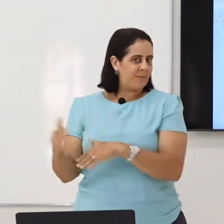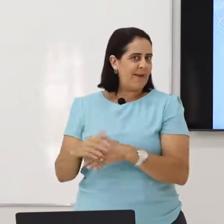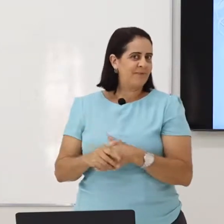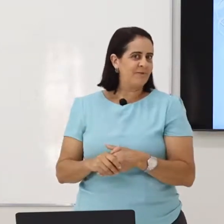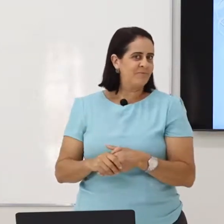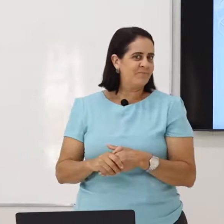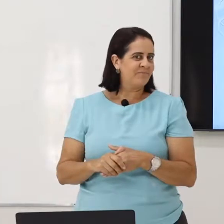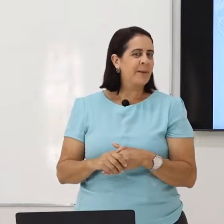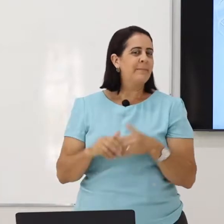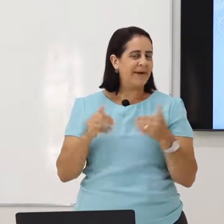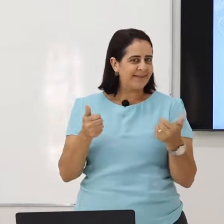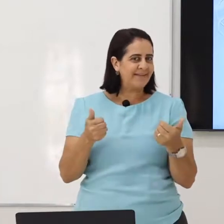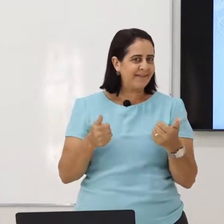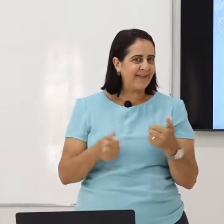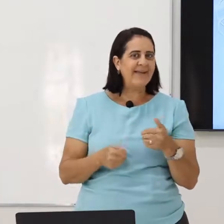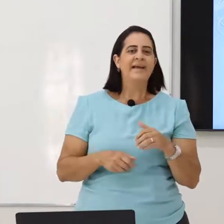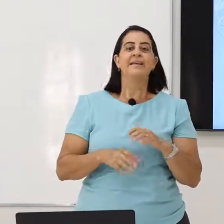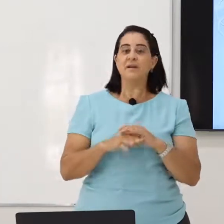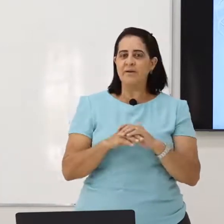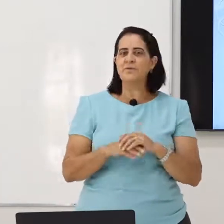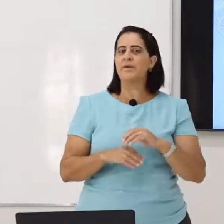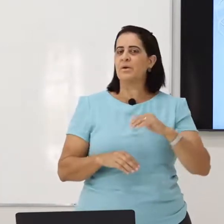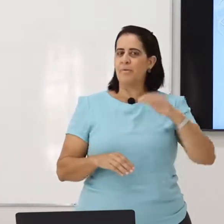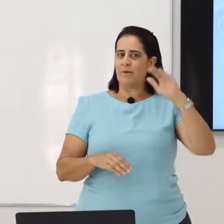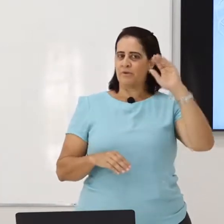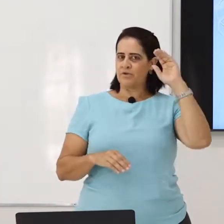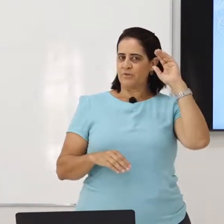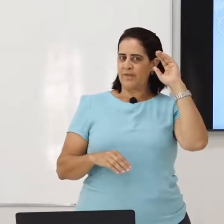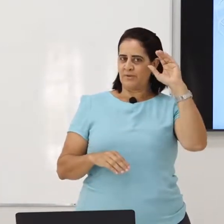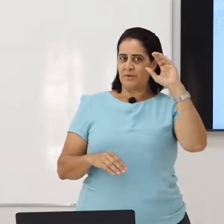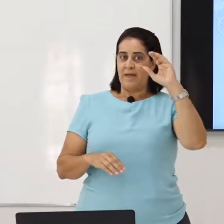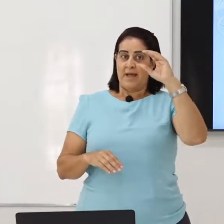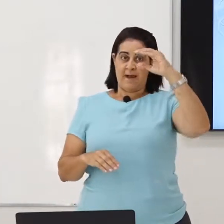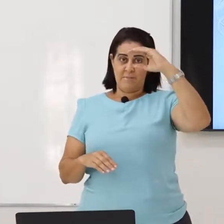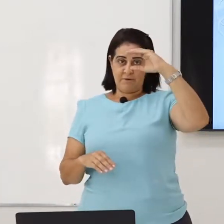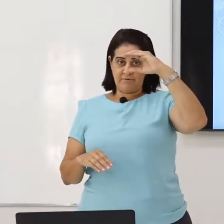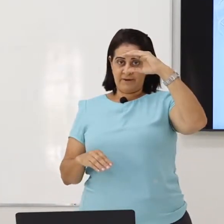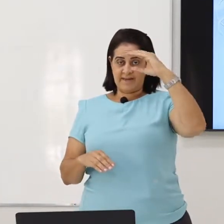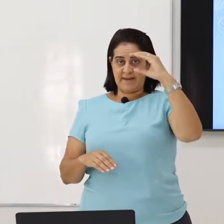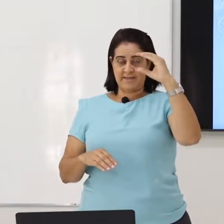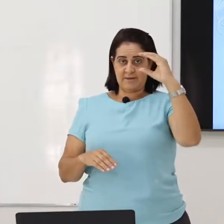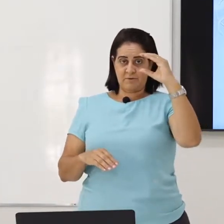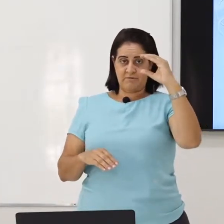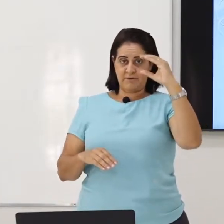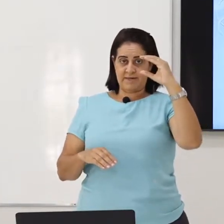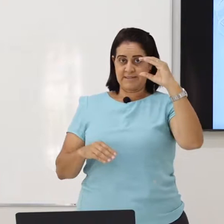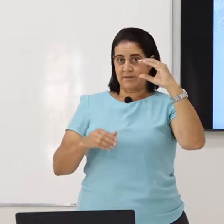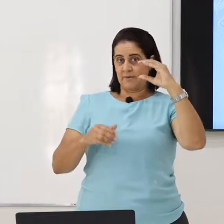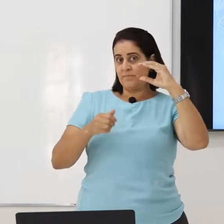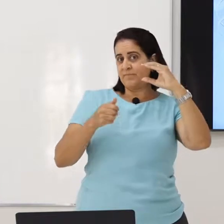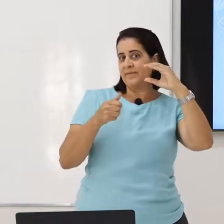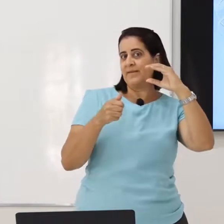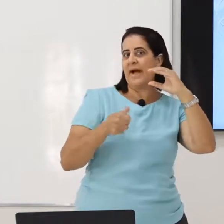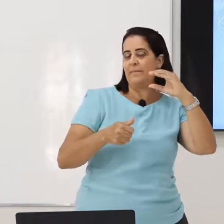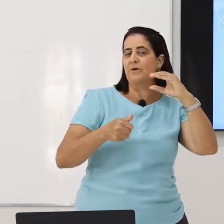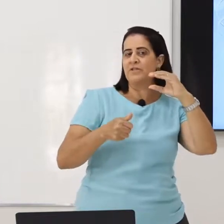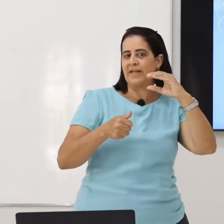alfabeto. Bacana, né? Então vamos ver como é constituído? A mão fica nessa configuração. A mão